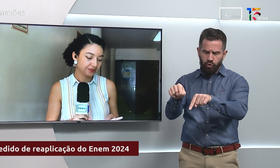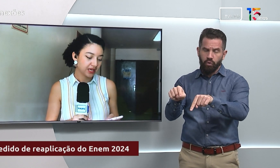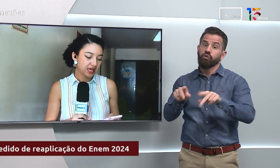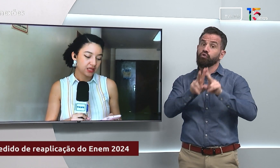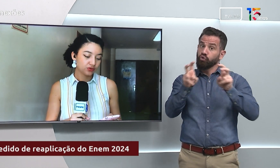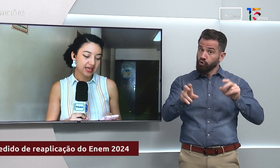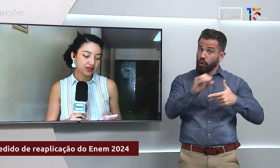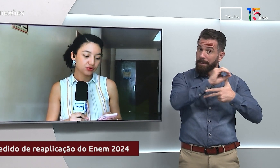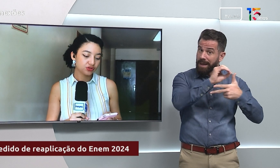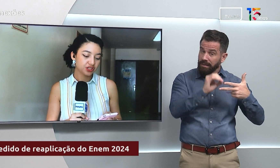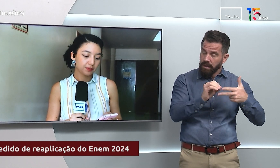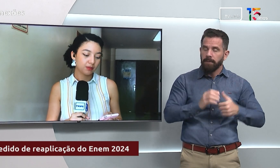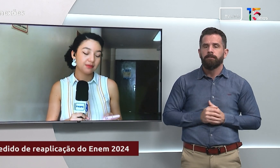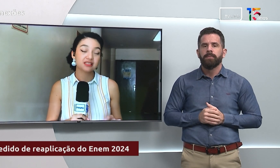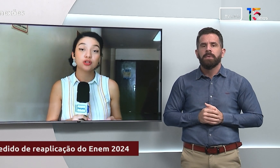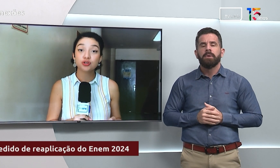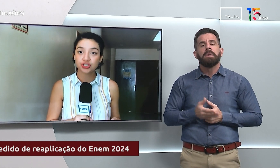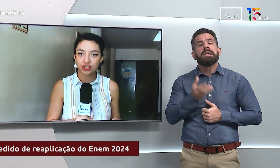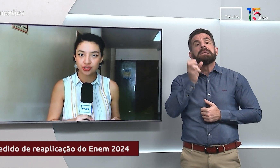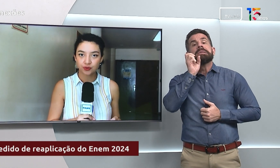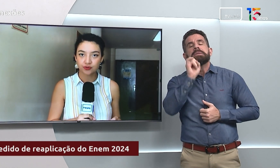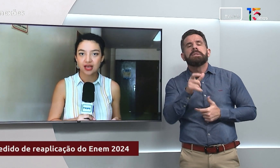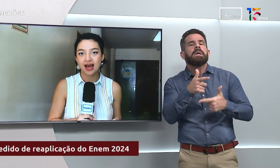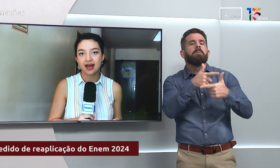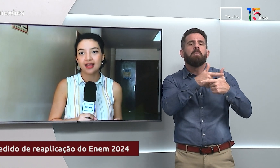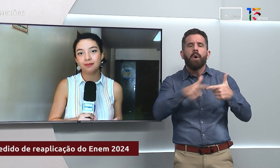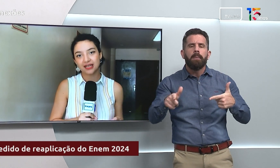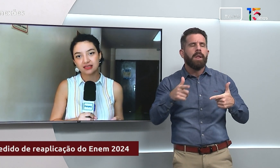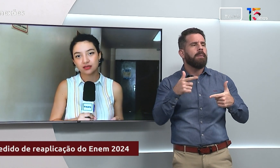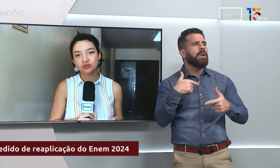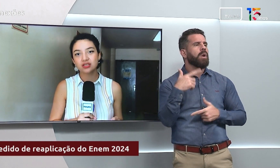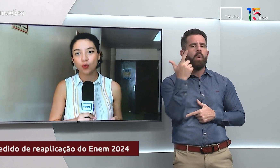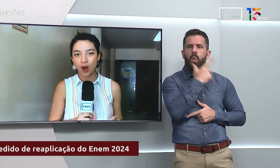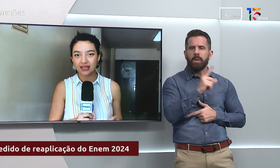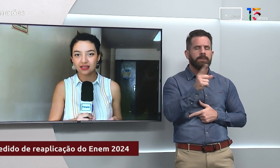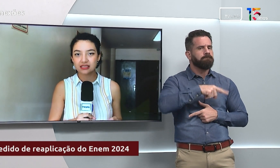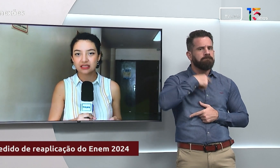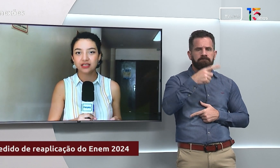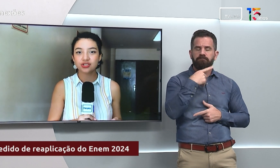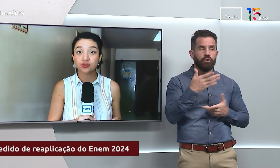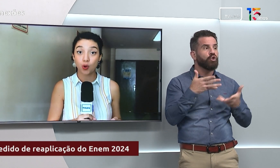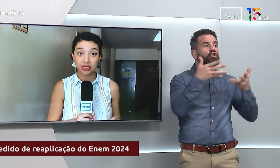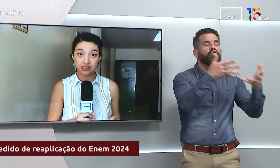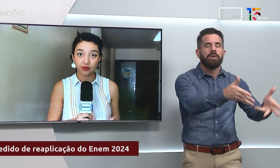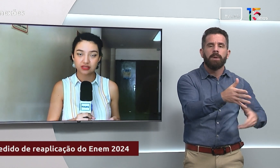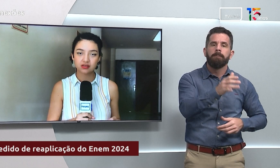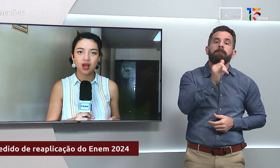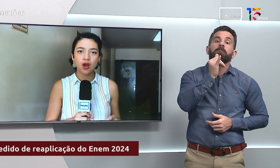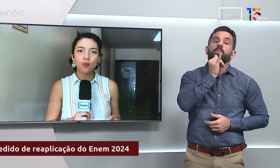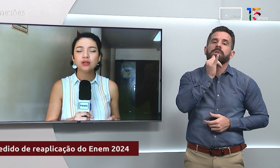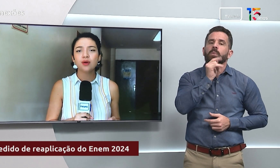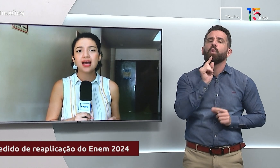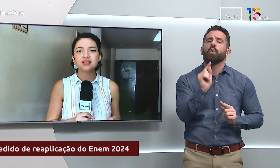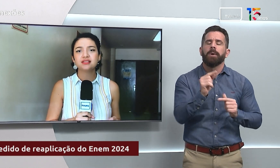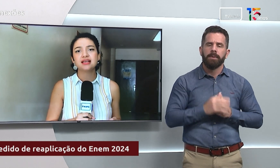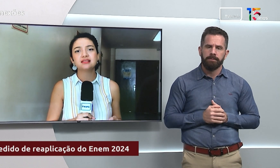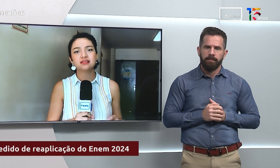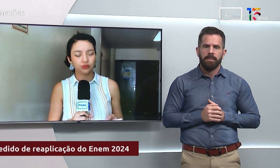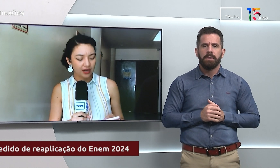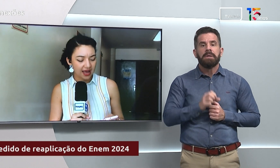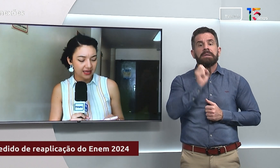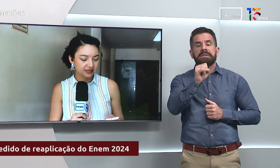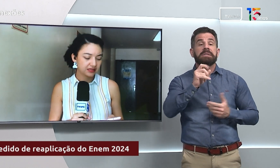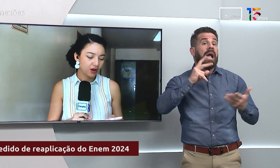Médio. Nos casos de problemas logísticos, a reaplicação se enquadra nas seguintes ocasiões: quando há